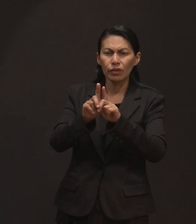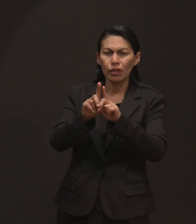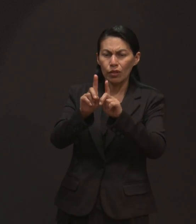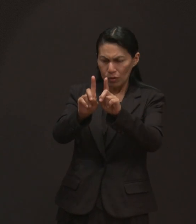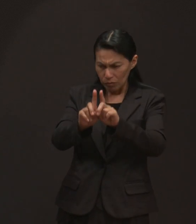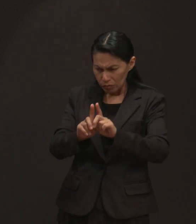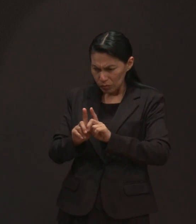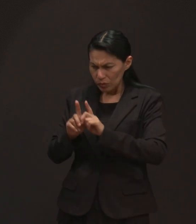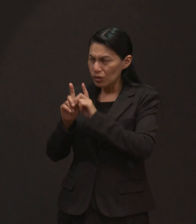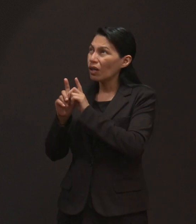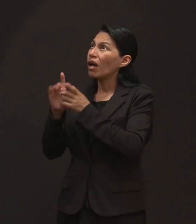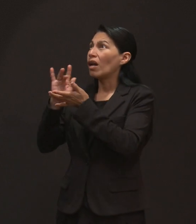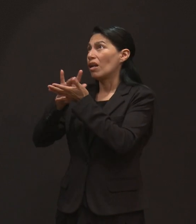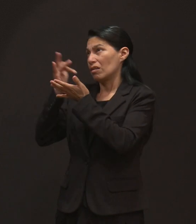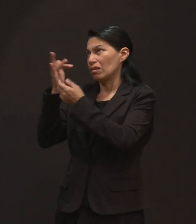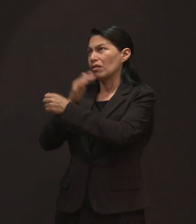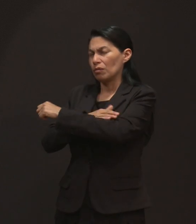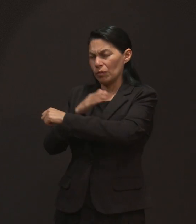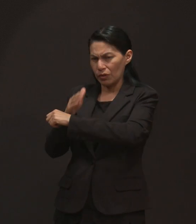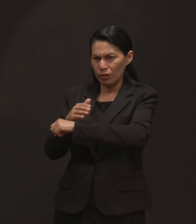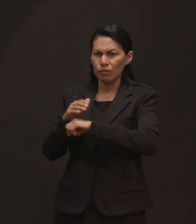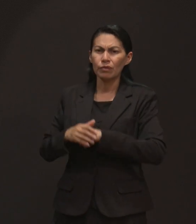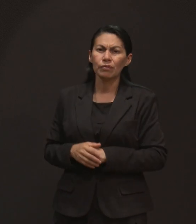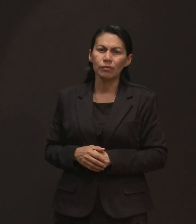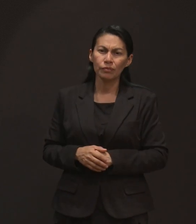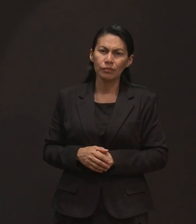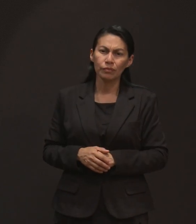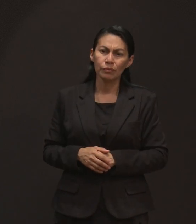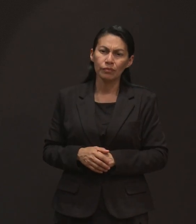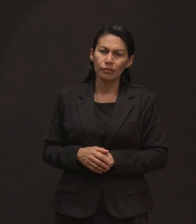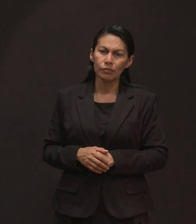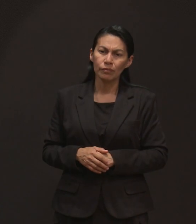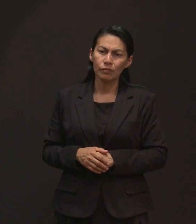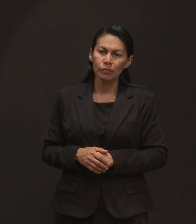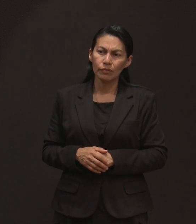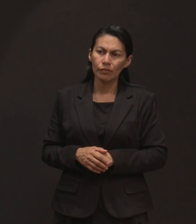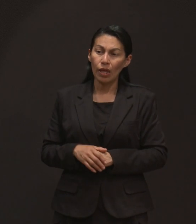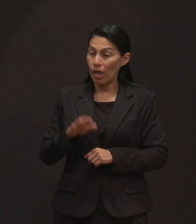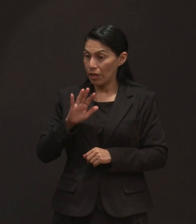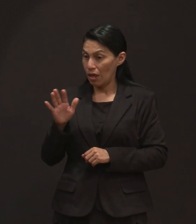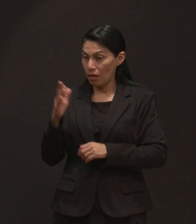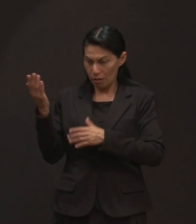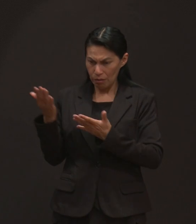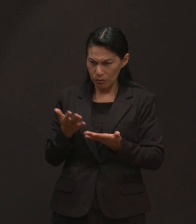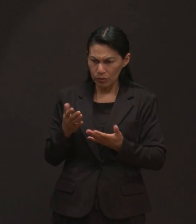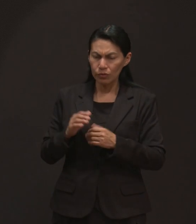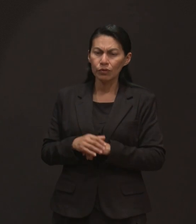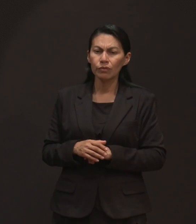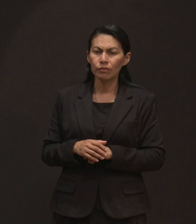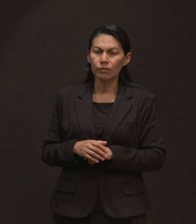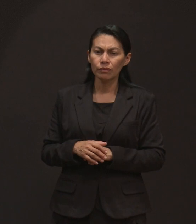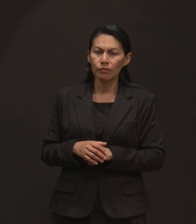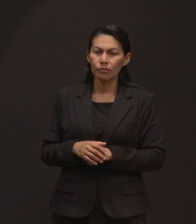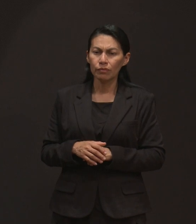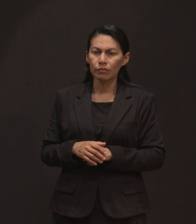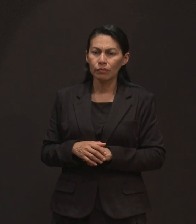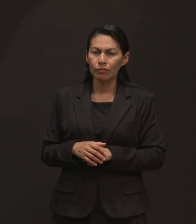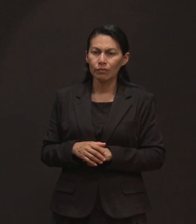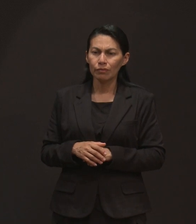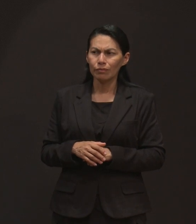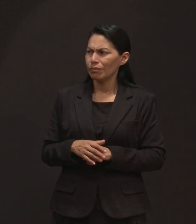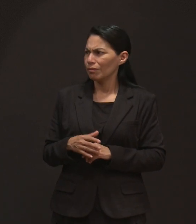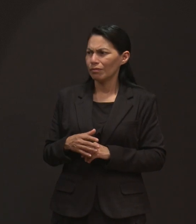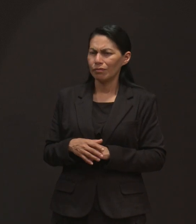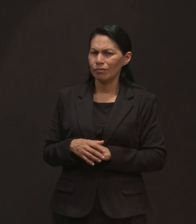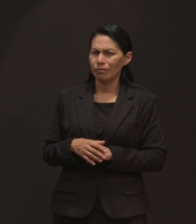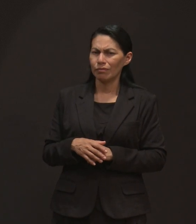conmigo. Y regreso y pues doy las gracias de que me acompañó. De hecho, yo le digo a mis hijos, pues ya llegamos.